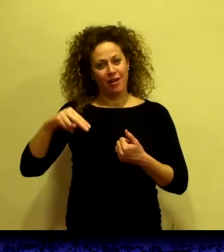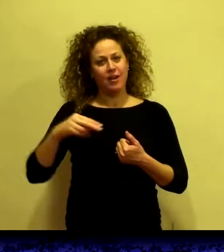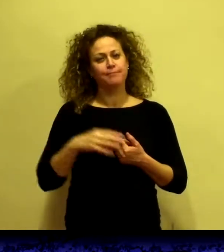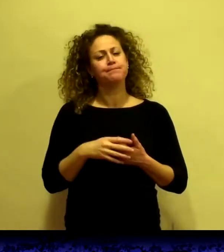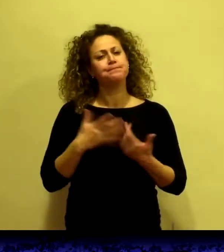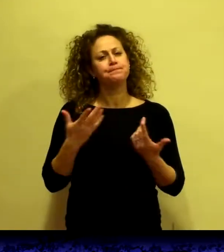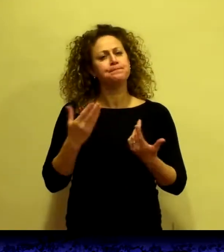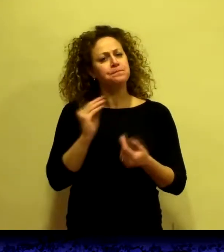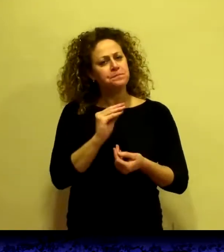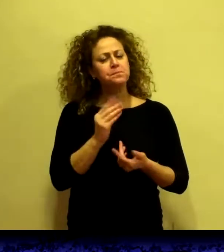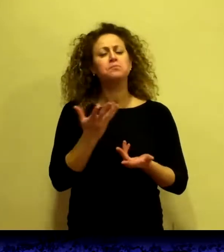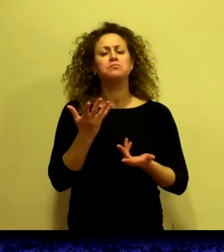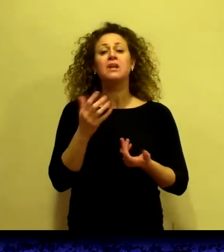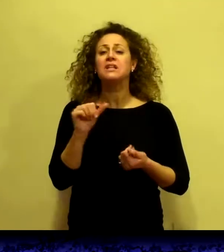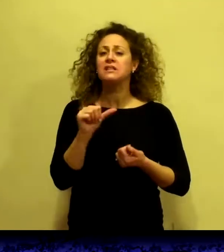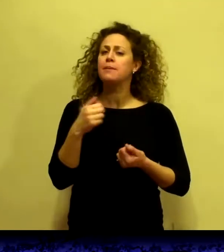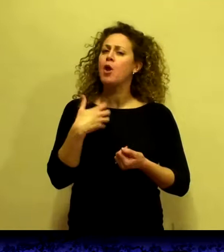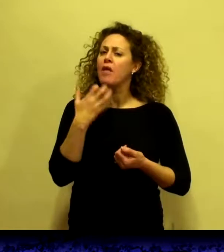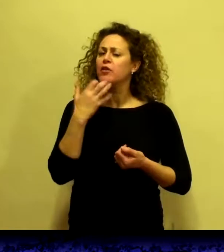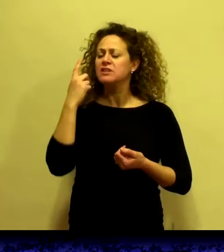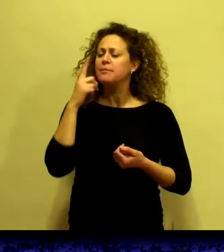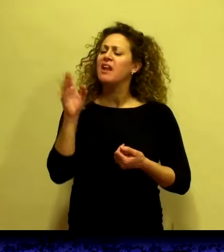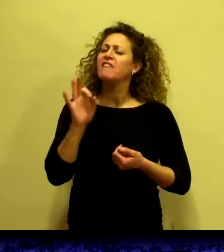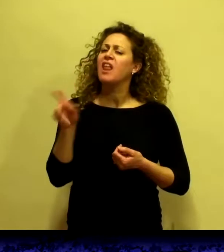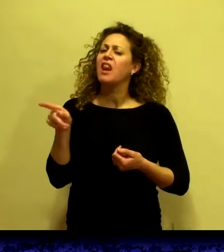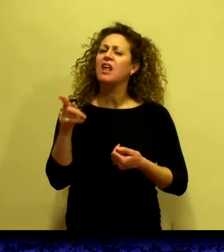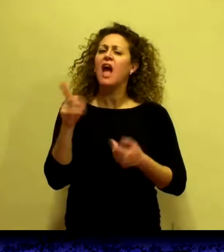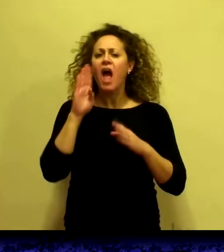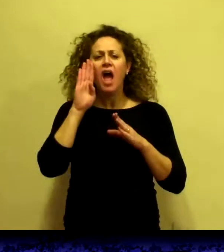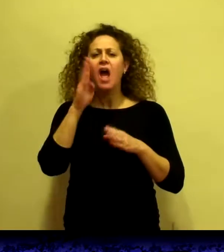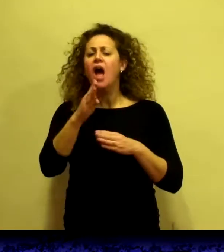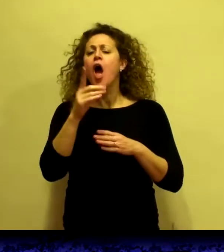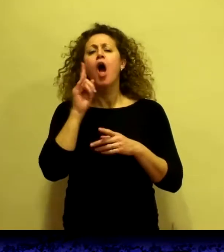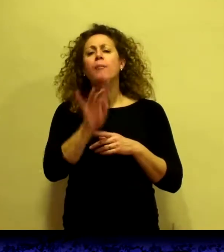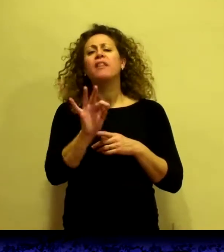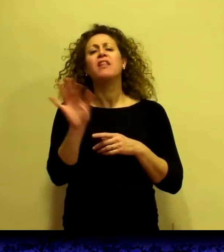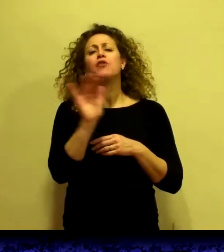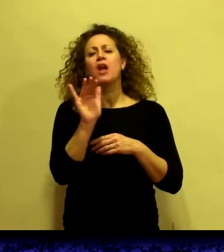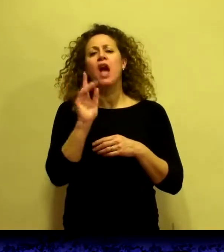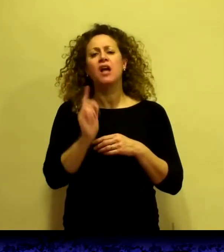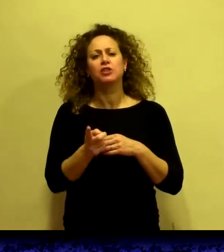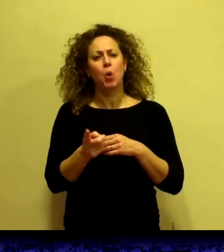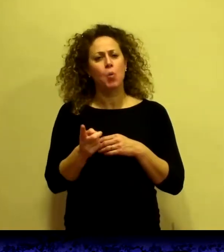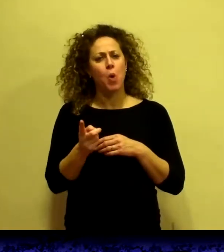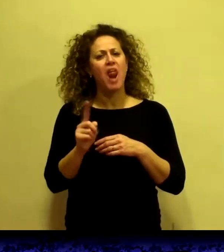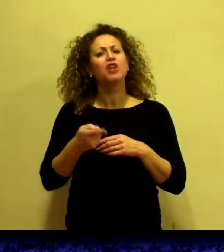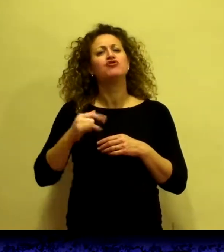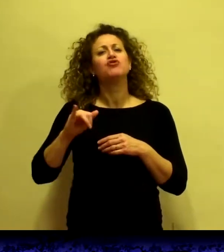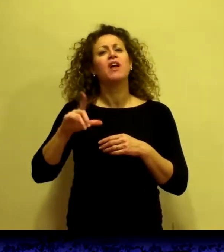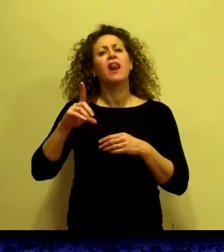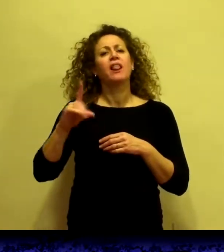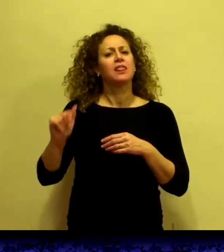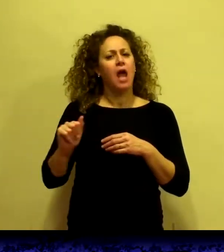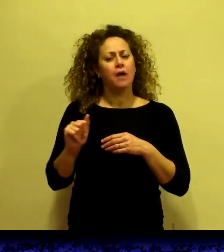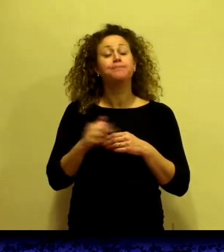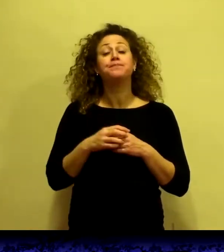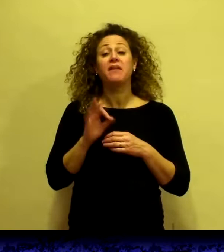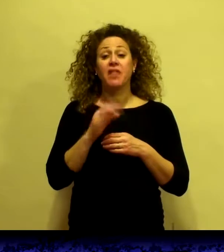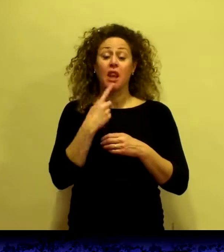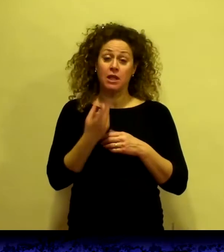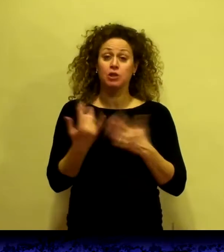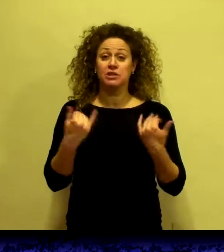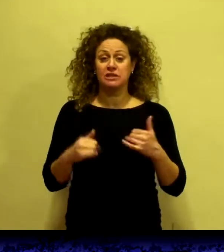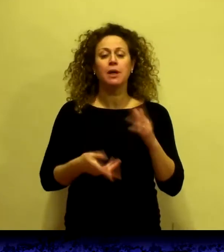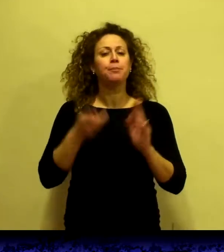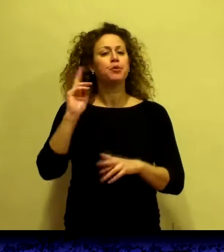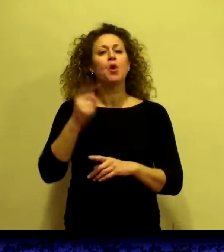chiedere a quali ragazzi sono maggiormente rivolte le vostre attività. Sì, le attività della Gilda del Gioco Studio sono prevalentemente per i ragazzi